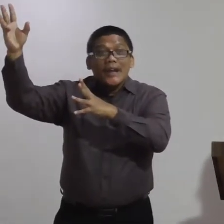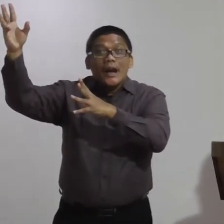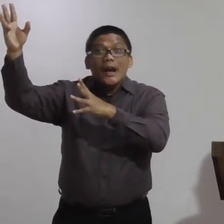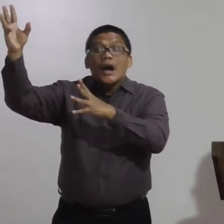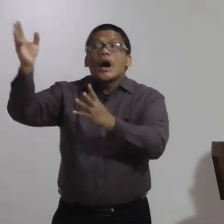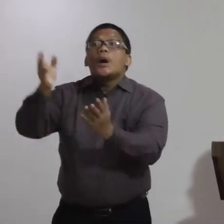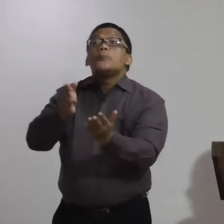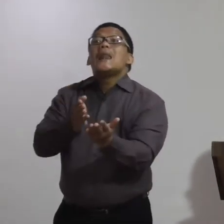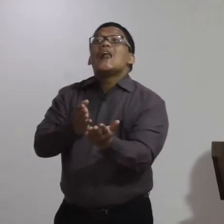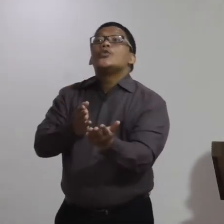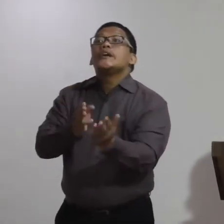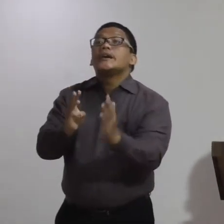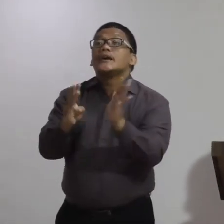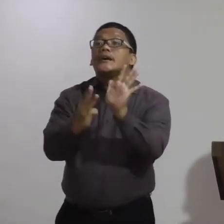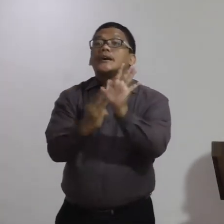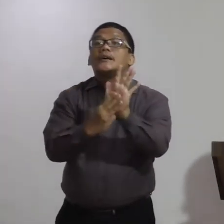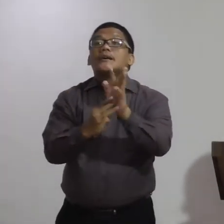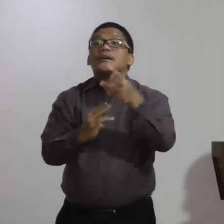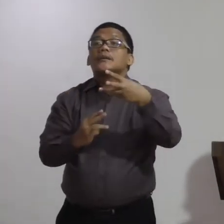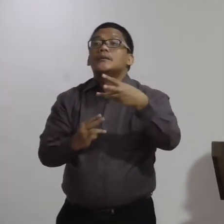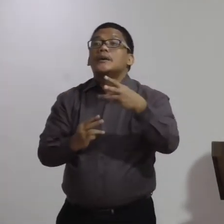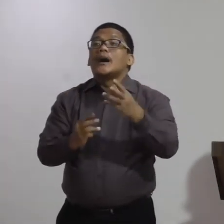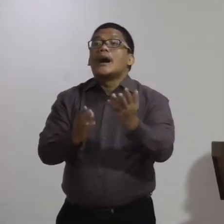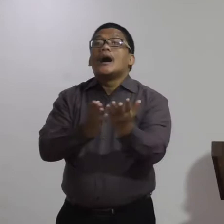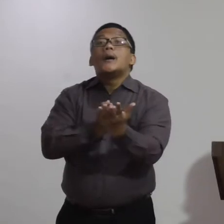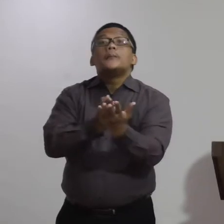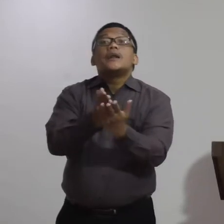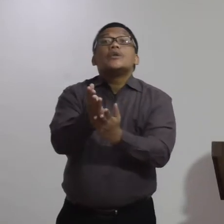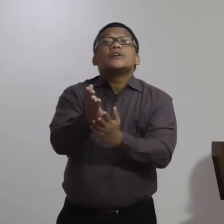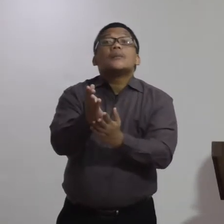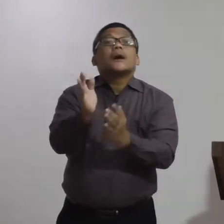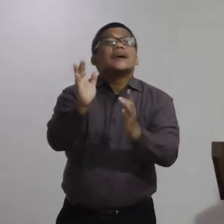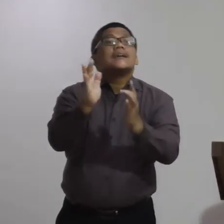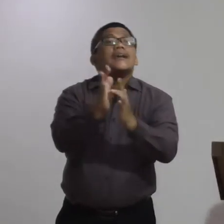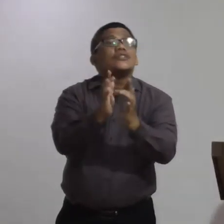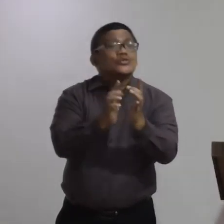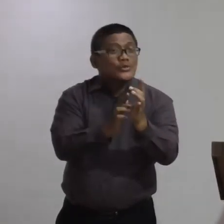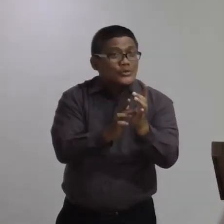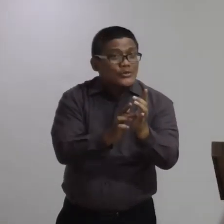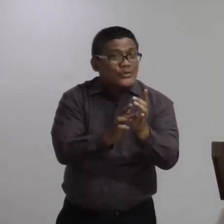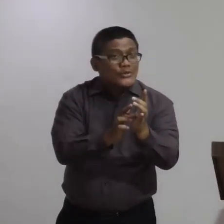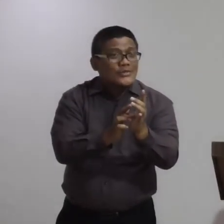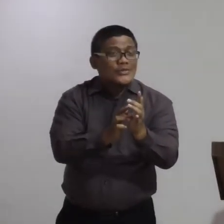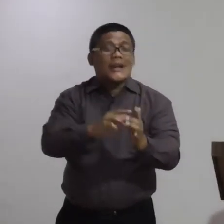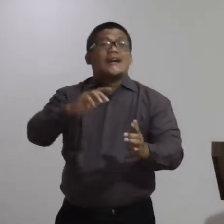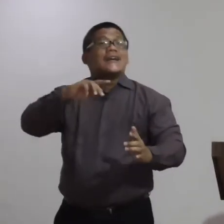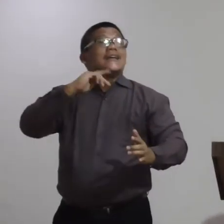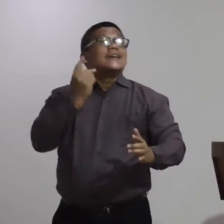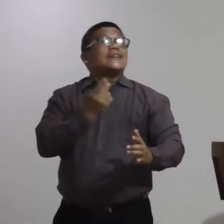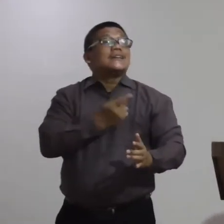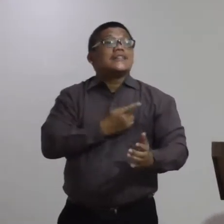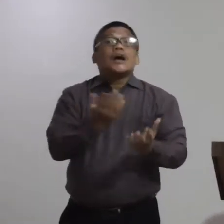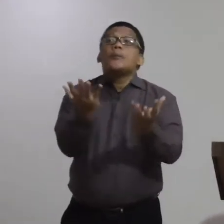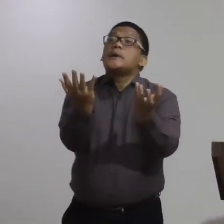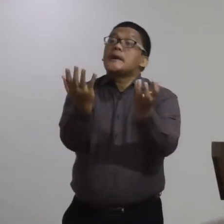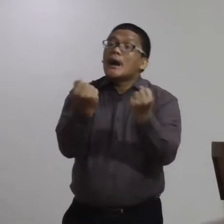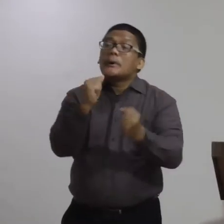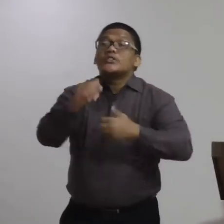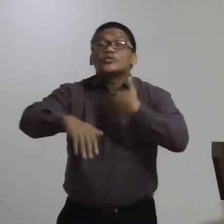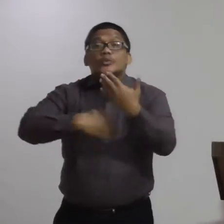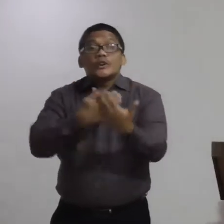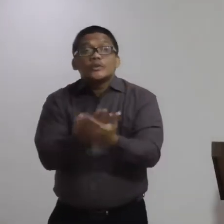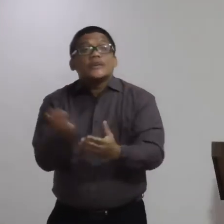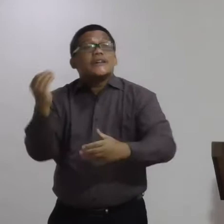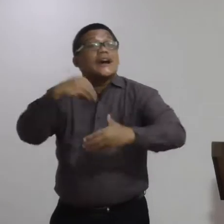siapa? Melalui Yesus Kristus. Ya, jadi kita mendapatkan semuanya itu di